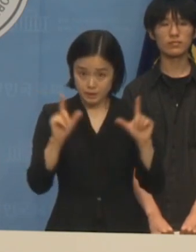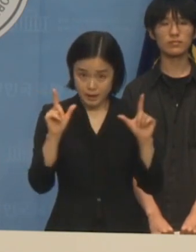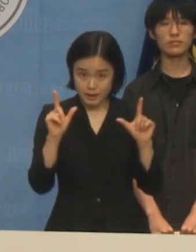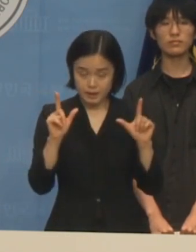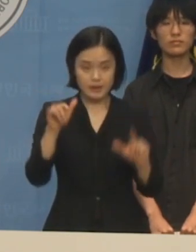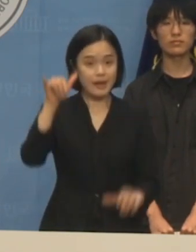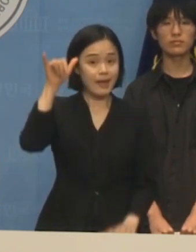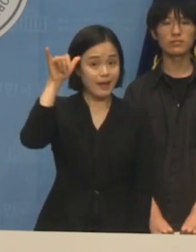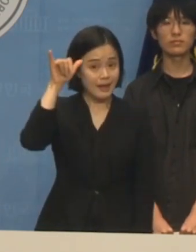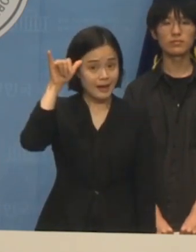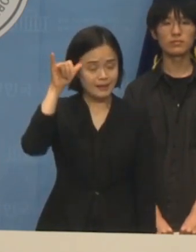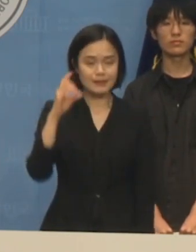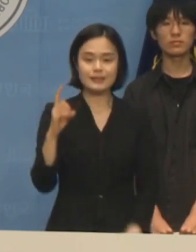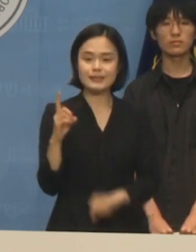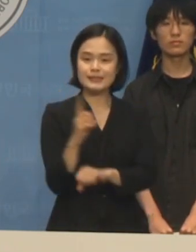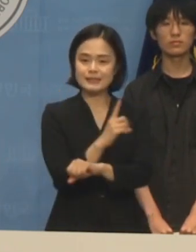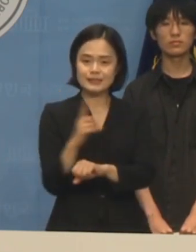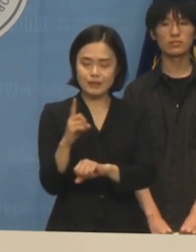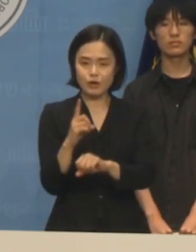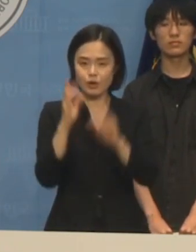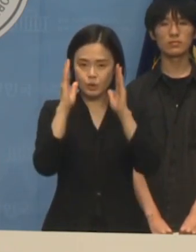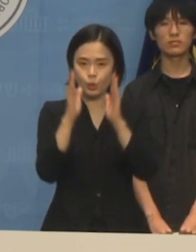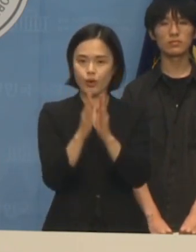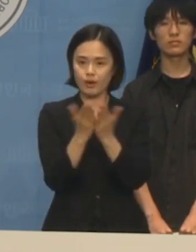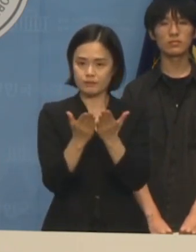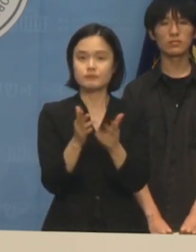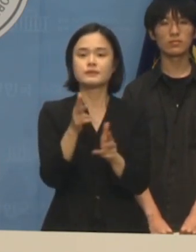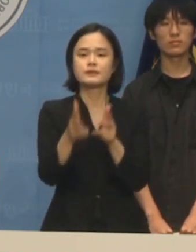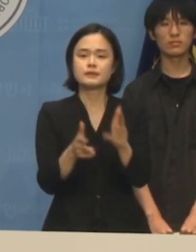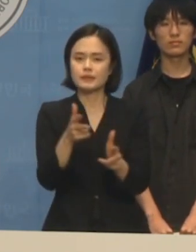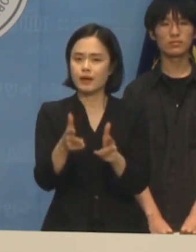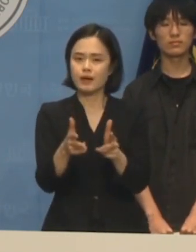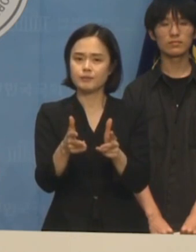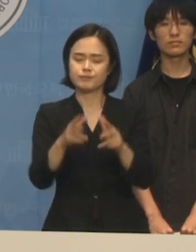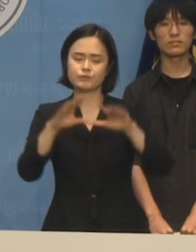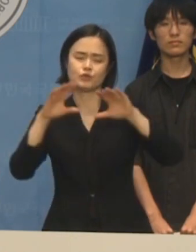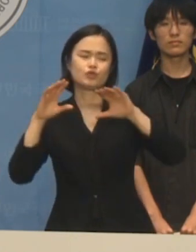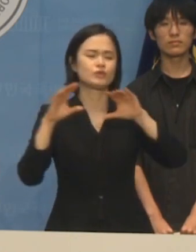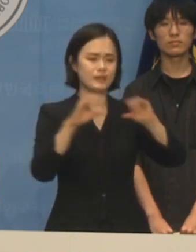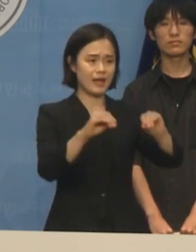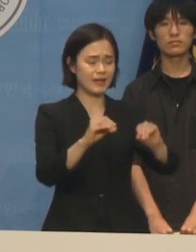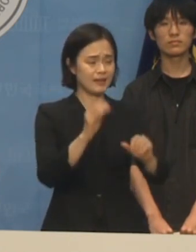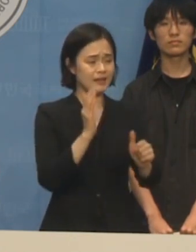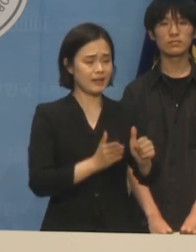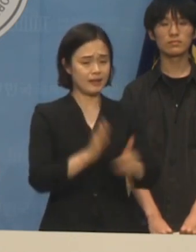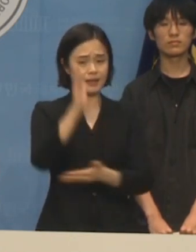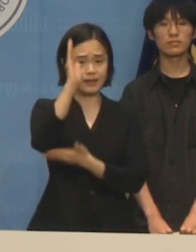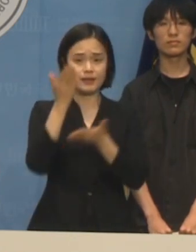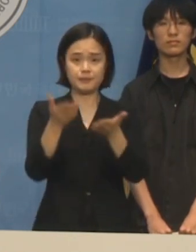AI 디지털 교과서 사업을 즉각 중단하라는 기자회견을 한 바 있습니다.